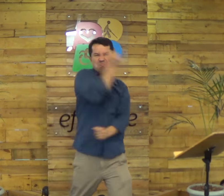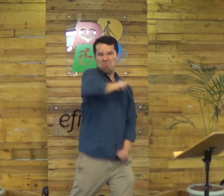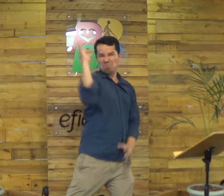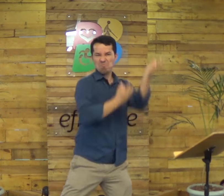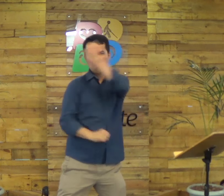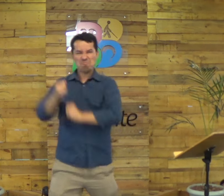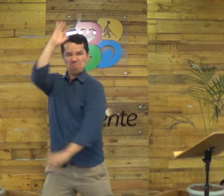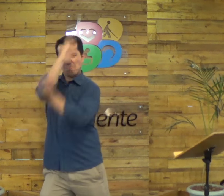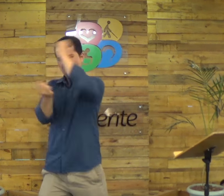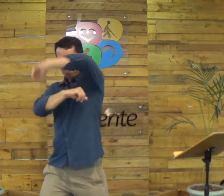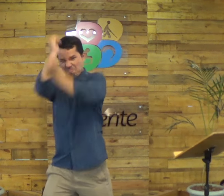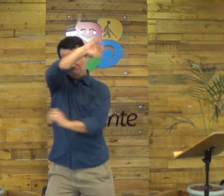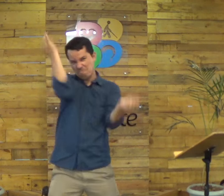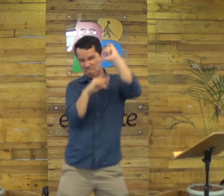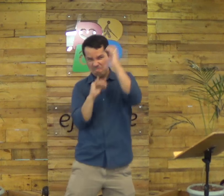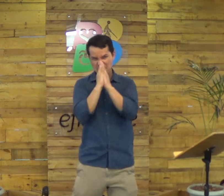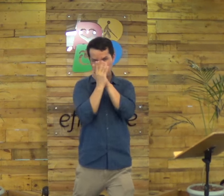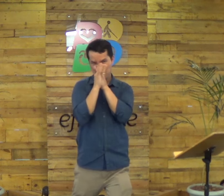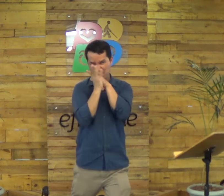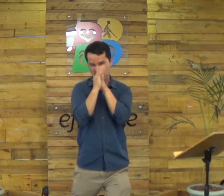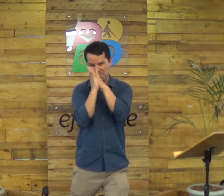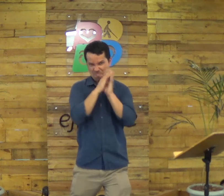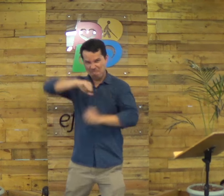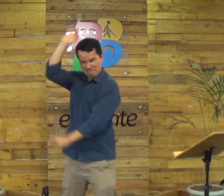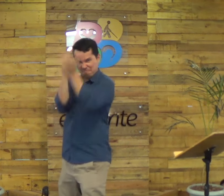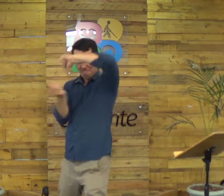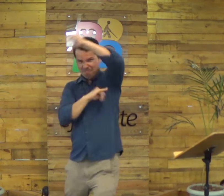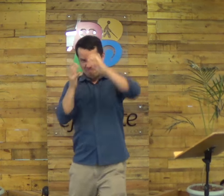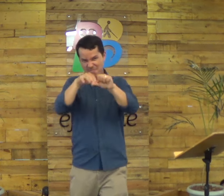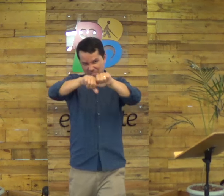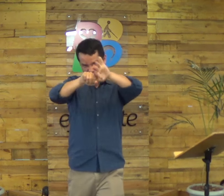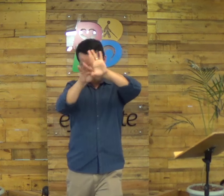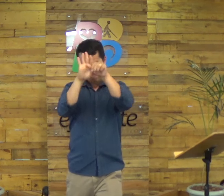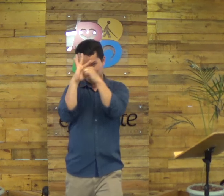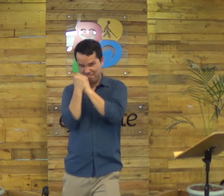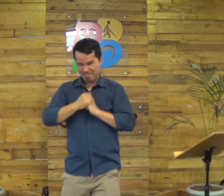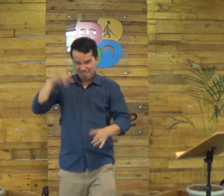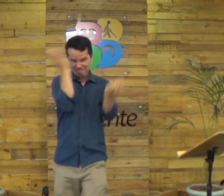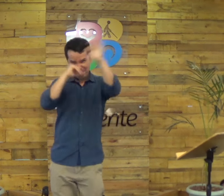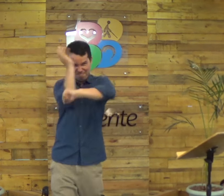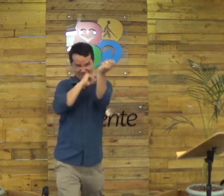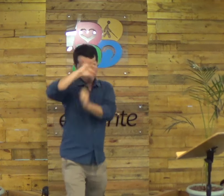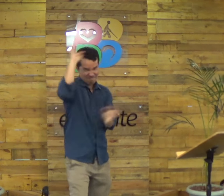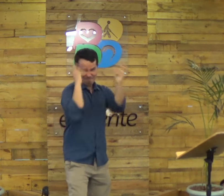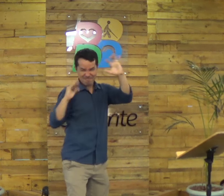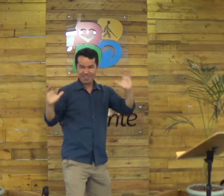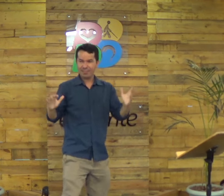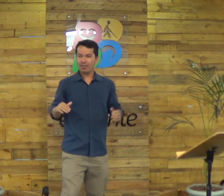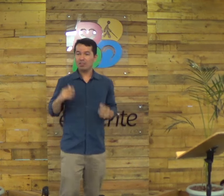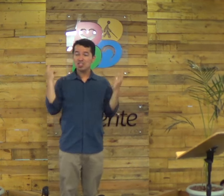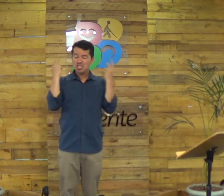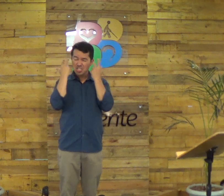no meio externo, mexida, pra cair pra lá, e fazer umas coisas legais, assim, super rápido, ué,